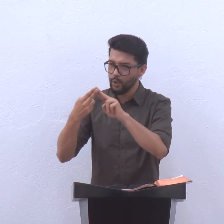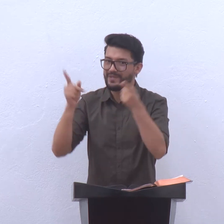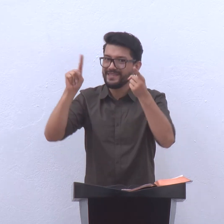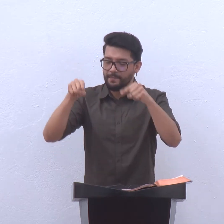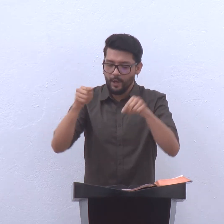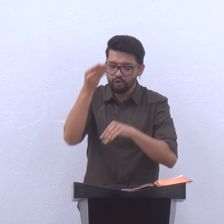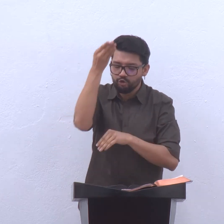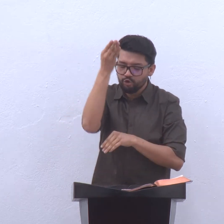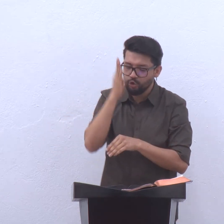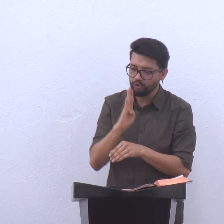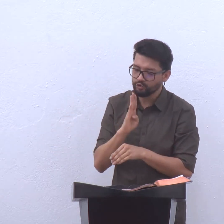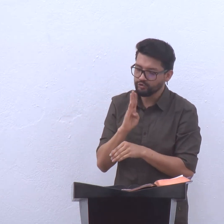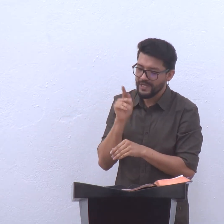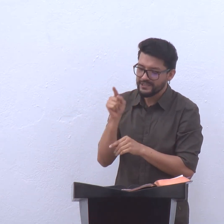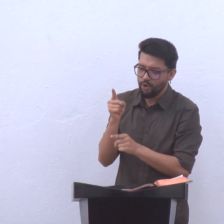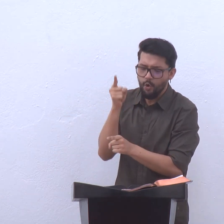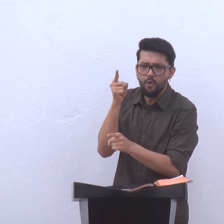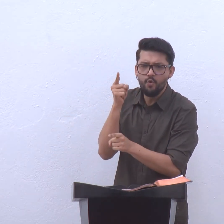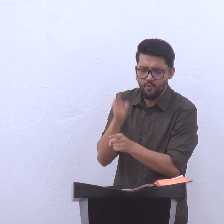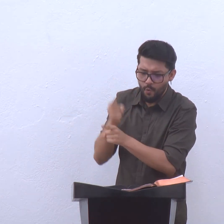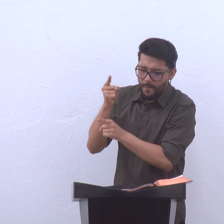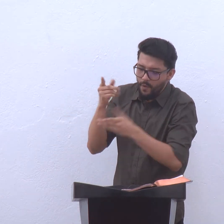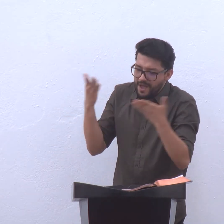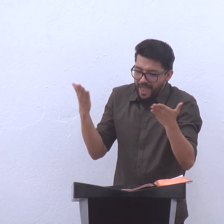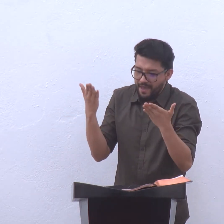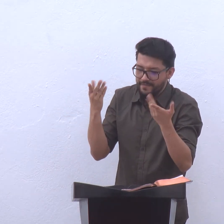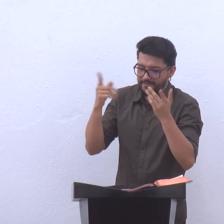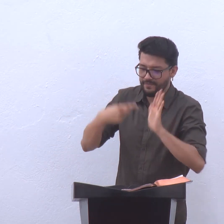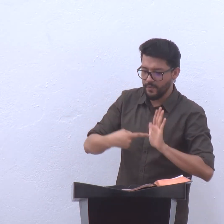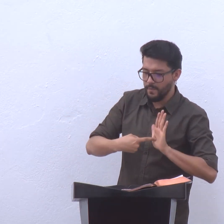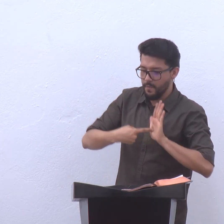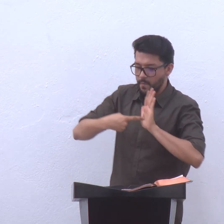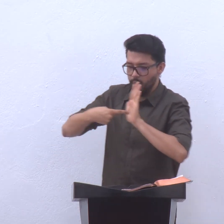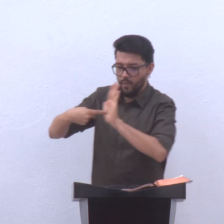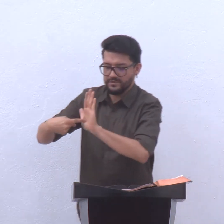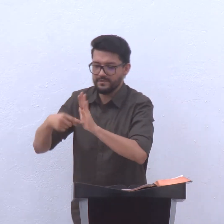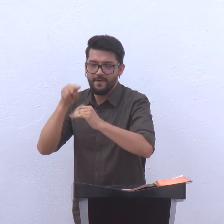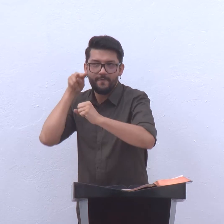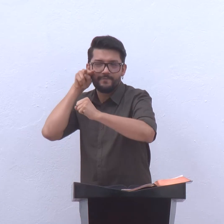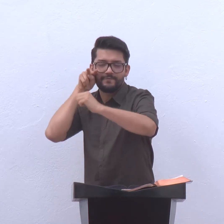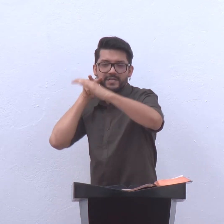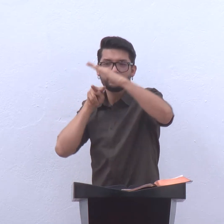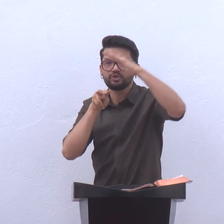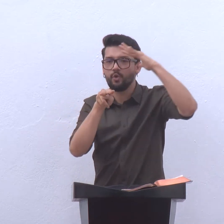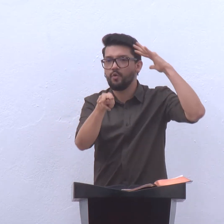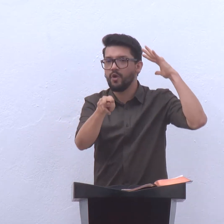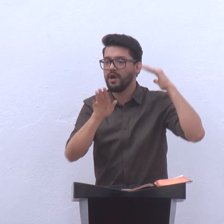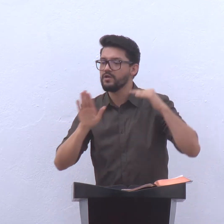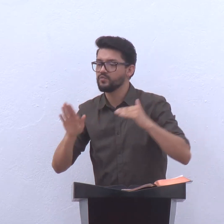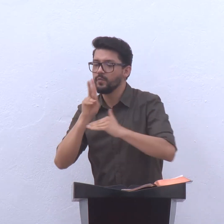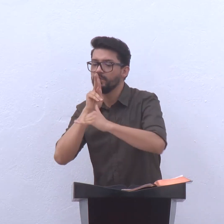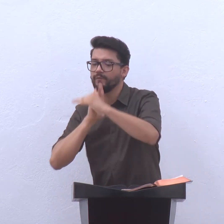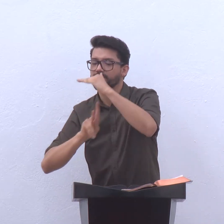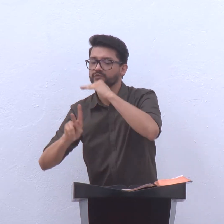Ahora, quiero que relacionemos este verso porque es que Dios es perfecto. Con este verso, Dios está